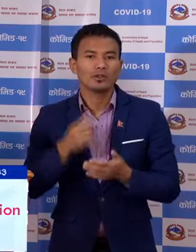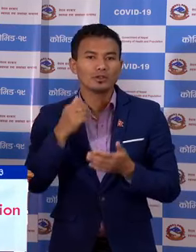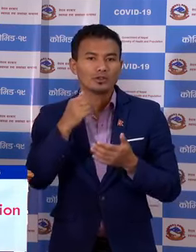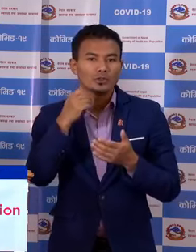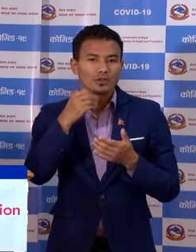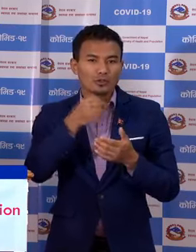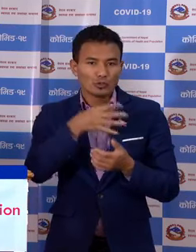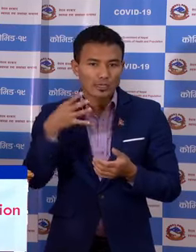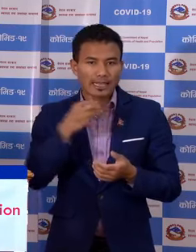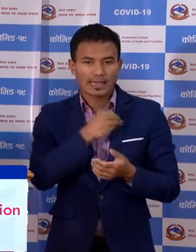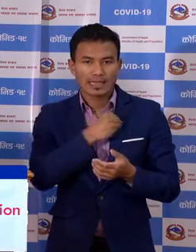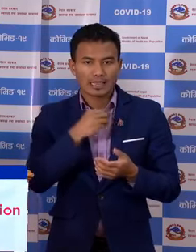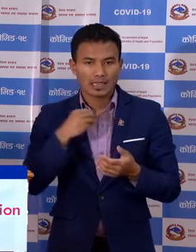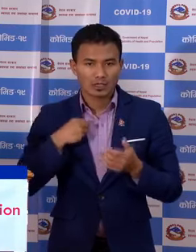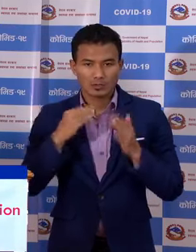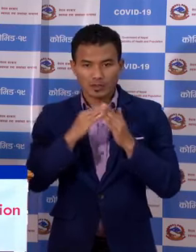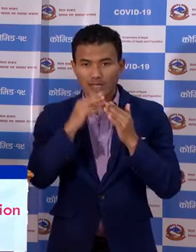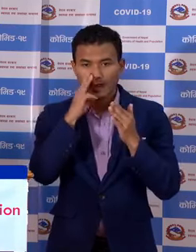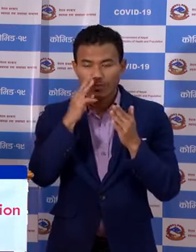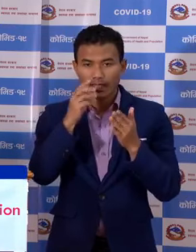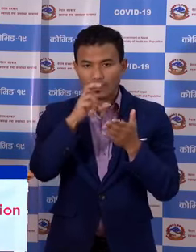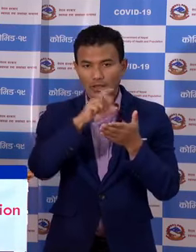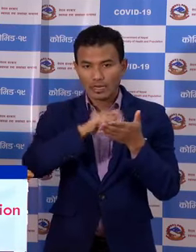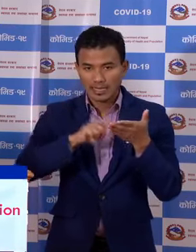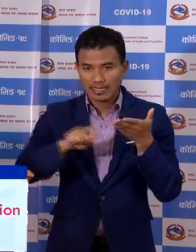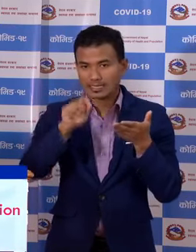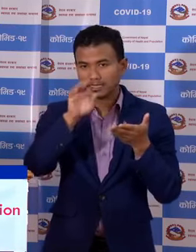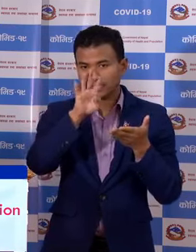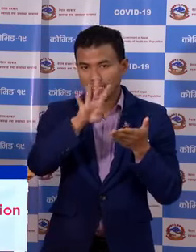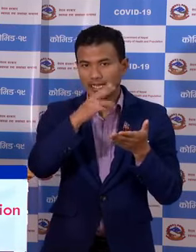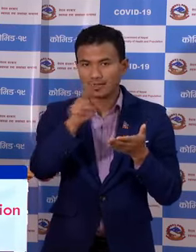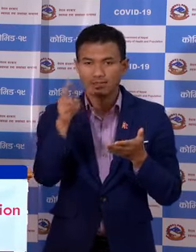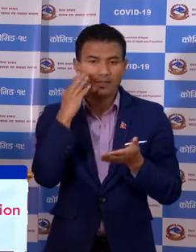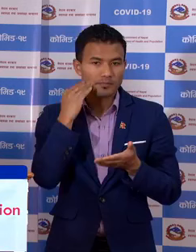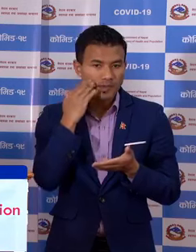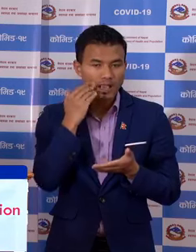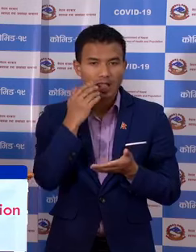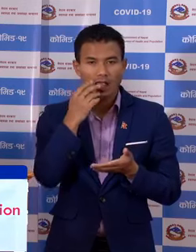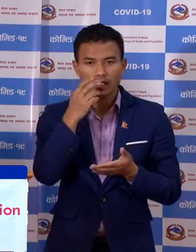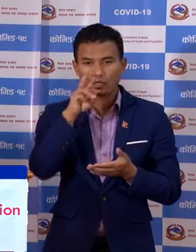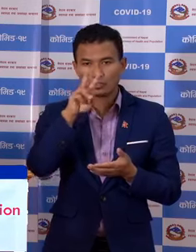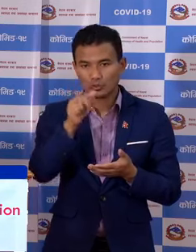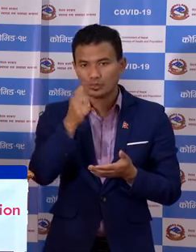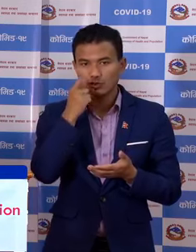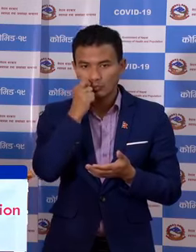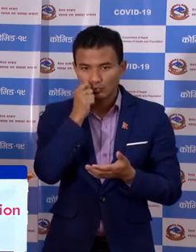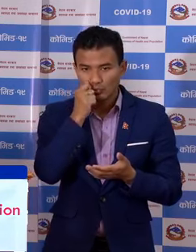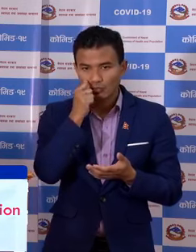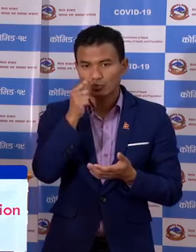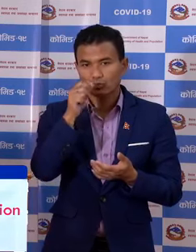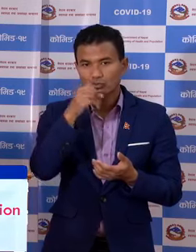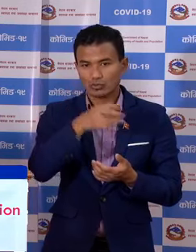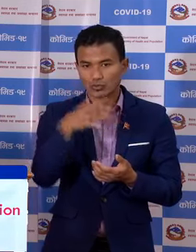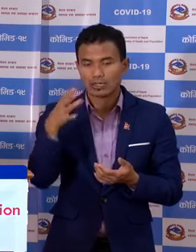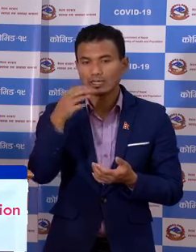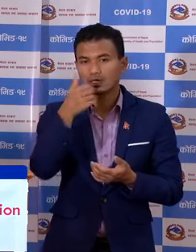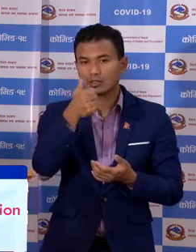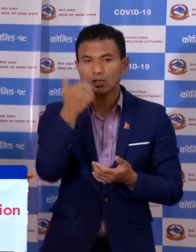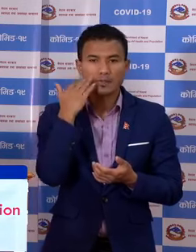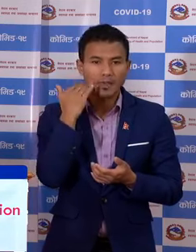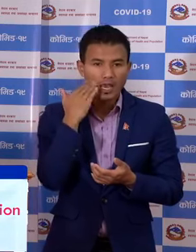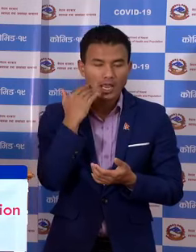सुर्खेत प्रादेशिक अस्पतालमा दैलेखको 4 महिला 26 पुरुष र सुर्खेतको 6